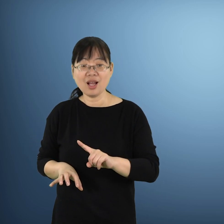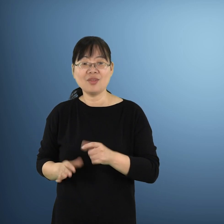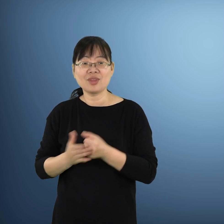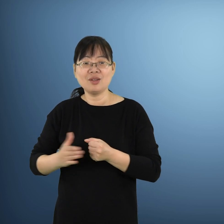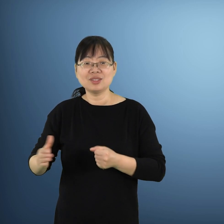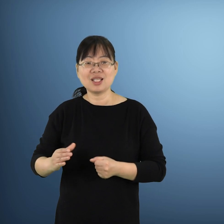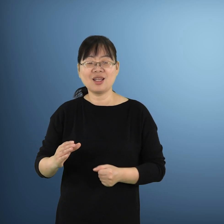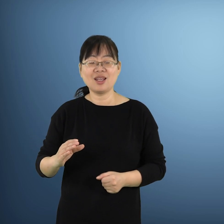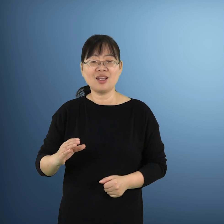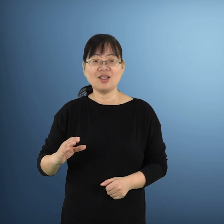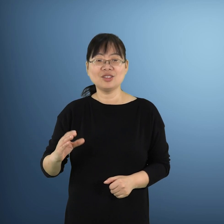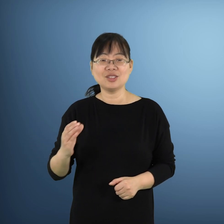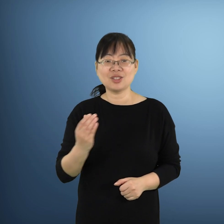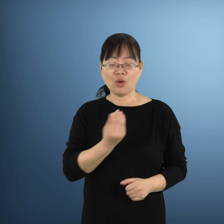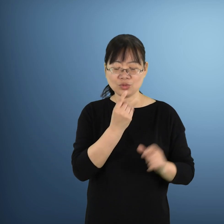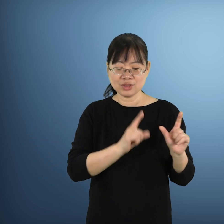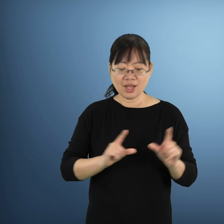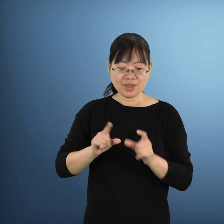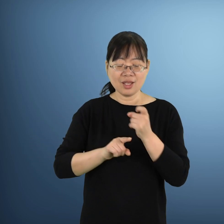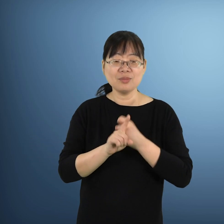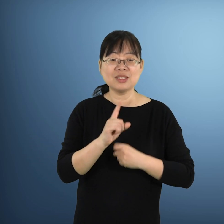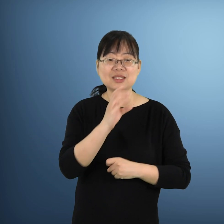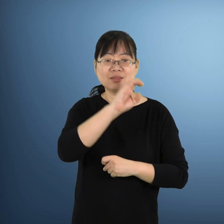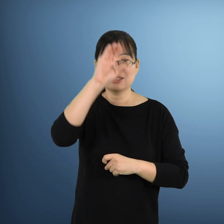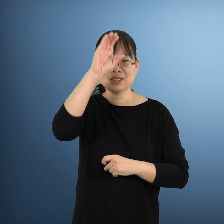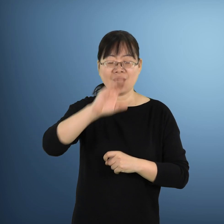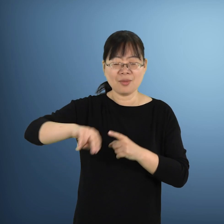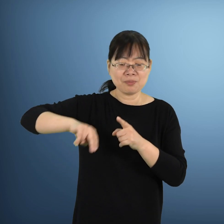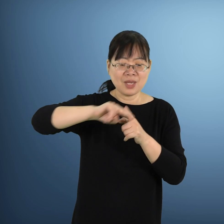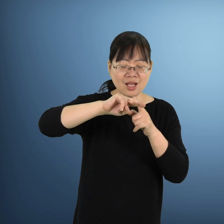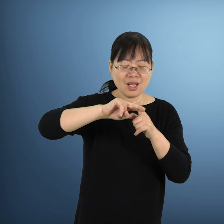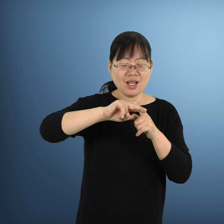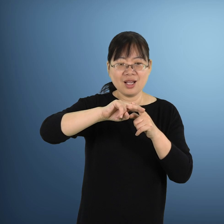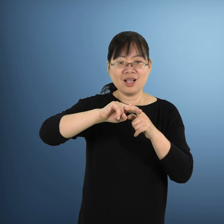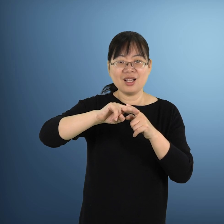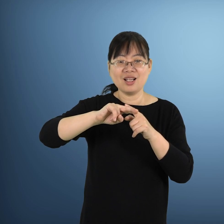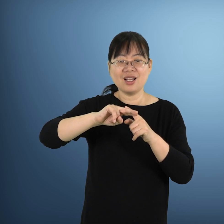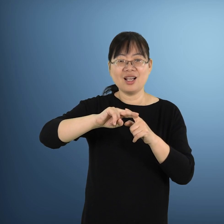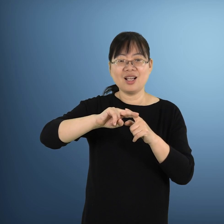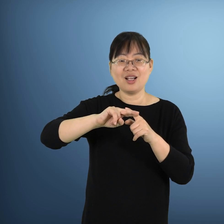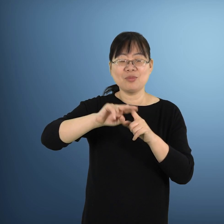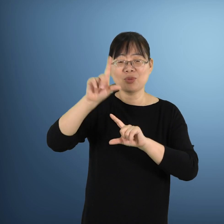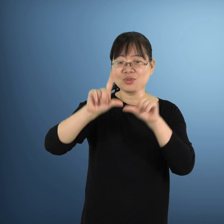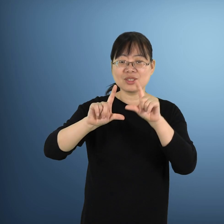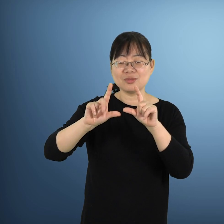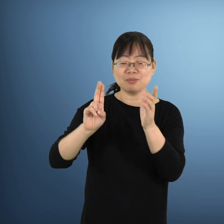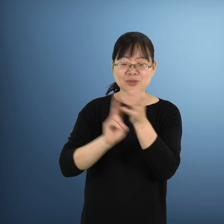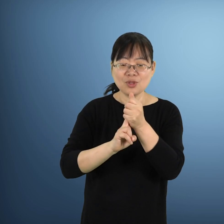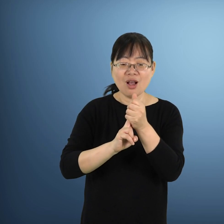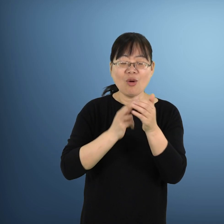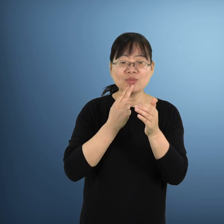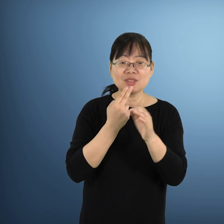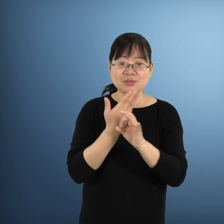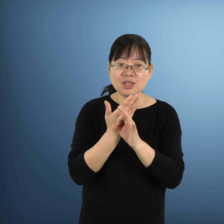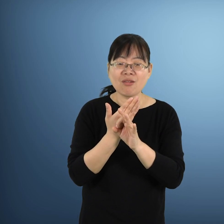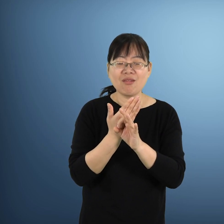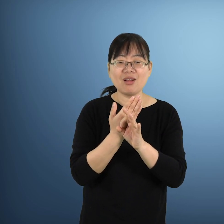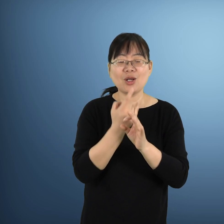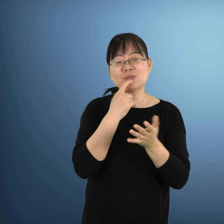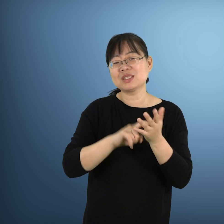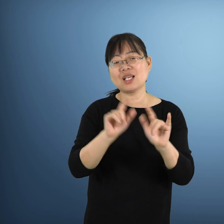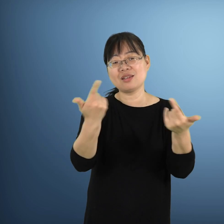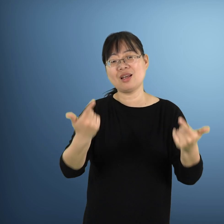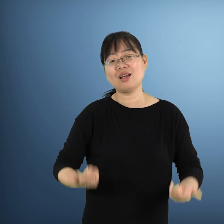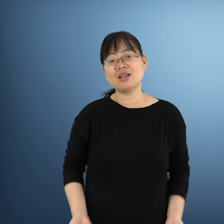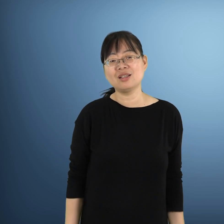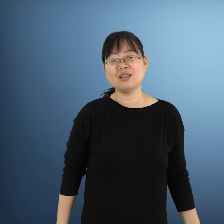십자가의 방법이 기초하지 않고는 설명이 안 되는 매우 쉽지 않은 싸움이에요. 믿습니까?